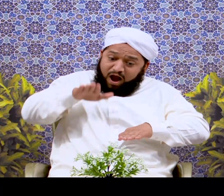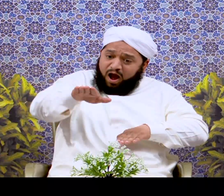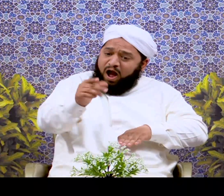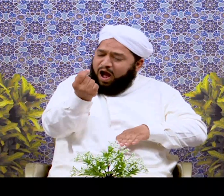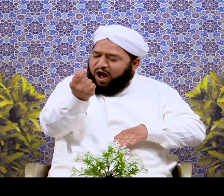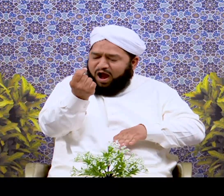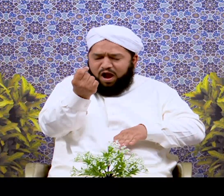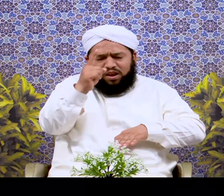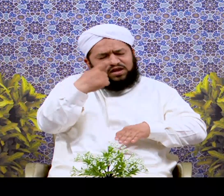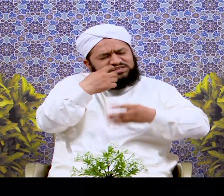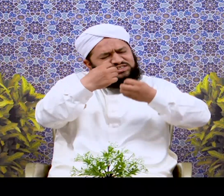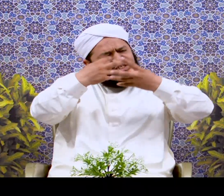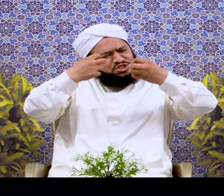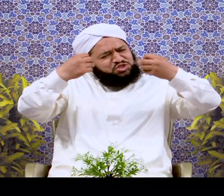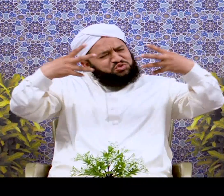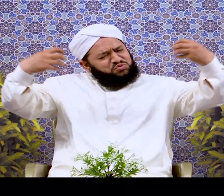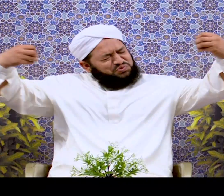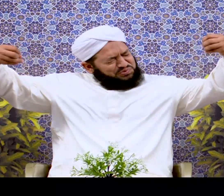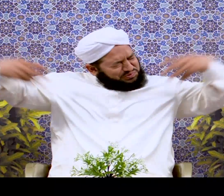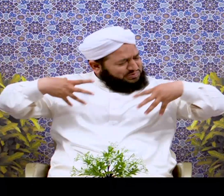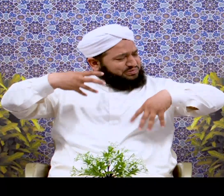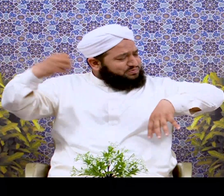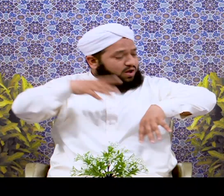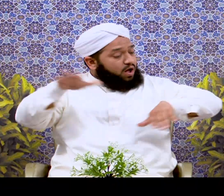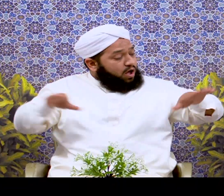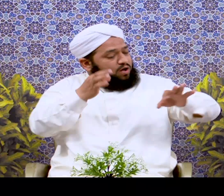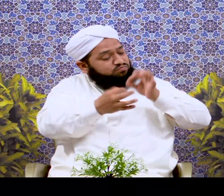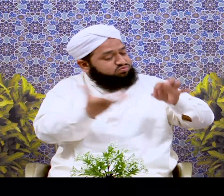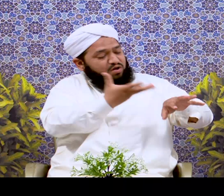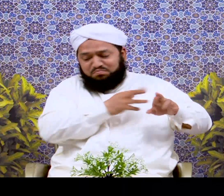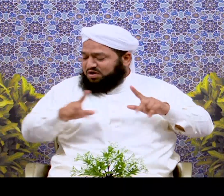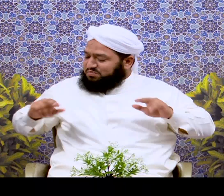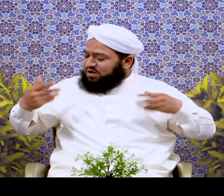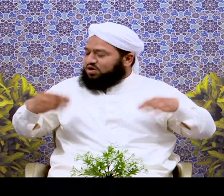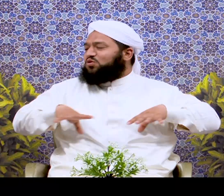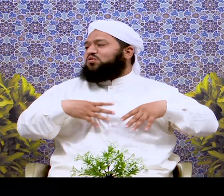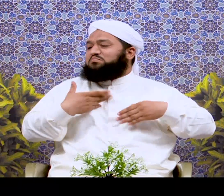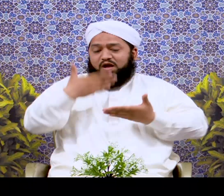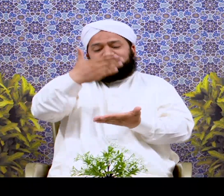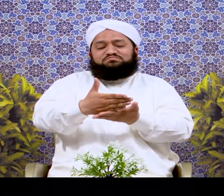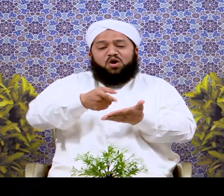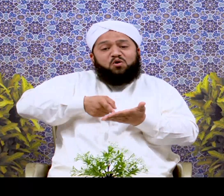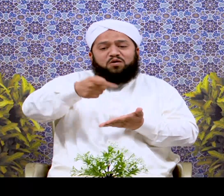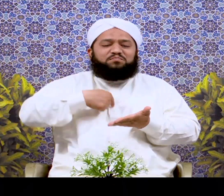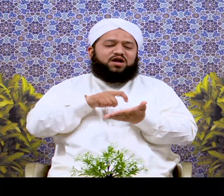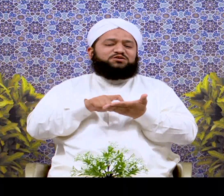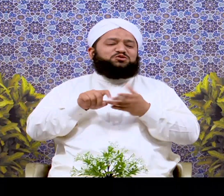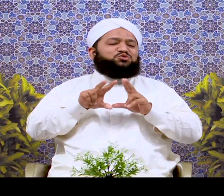انوار و تجلیات سے میرے پر جل جائیں گے۔ میری بس یہی انتہا ہے، اس سے آگے دو جہاں کے تاجدار